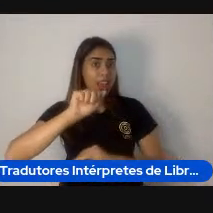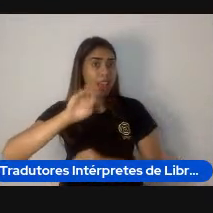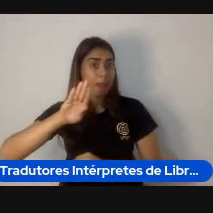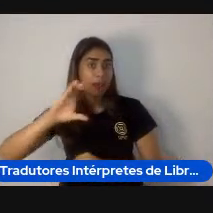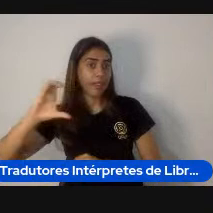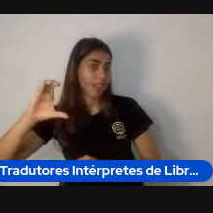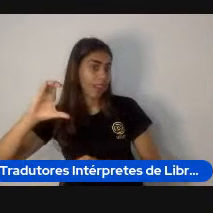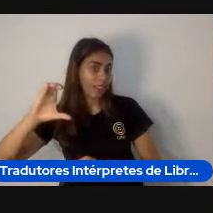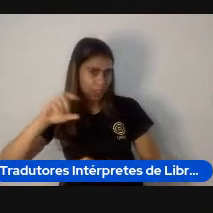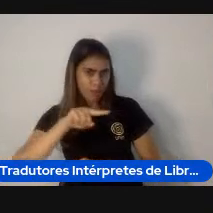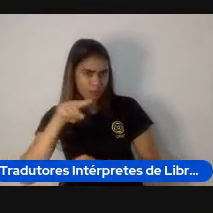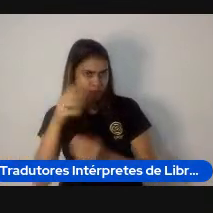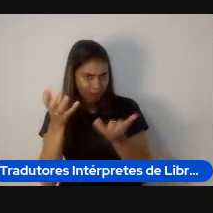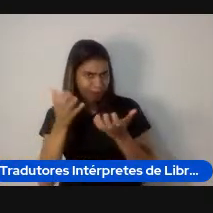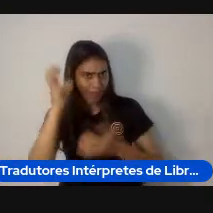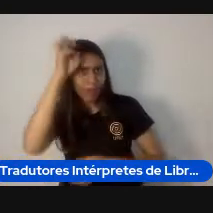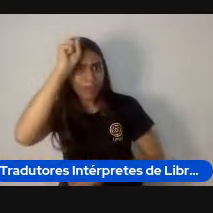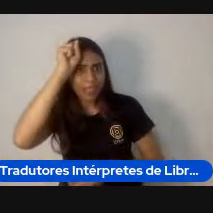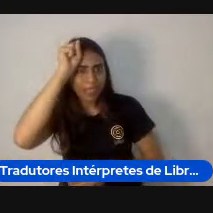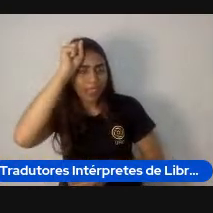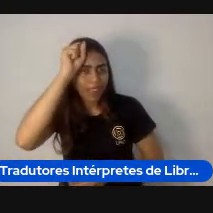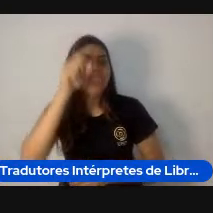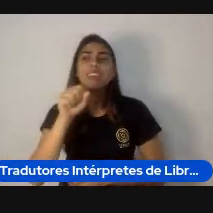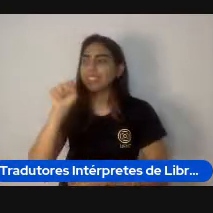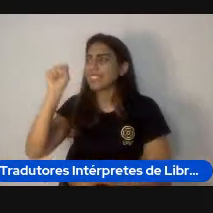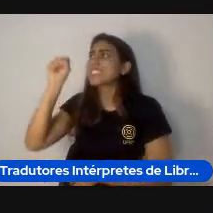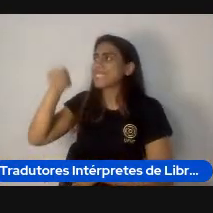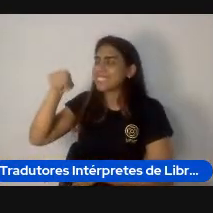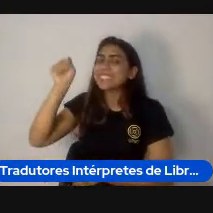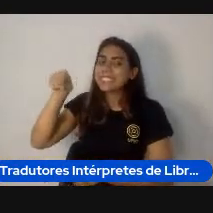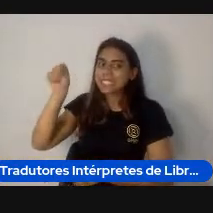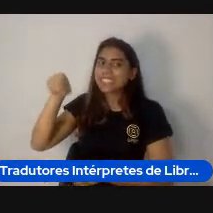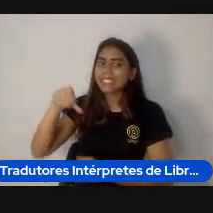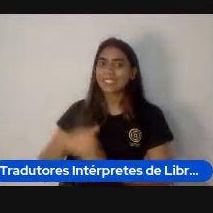C. A gente está realizando a oficina de Libras, né, todos os meses.